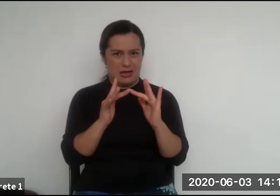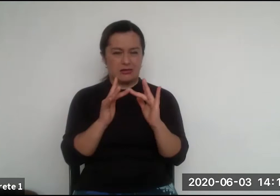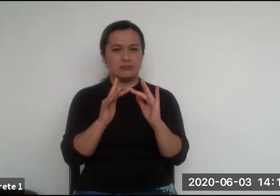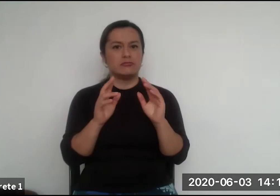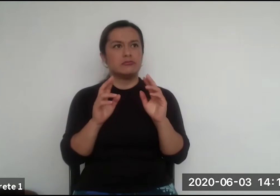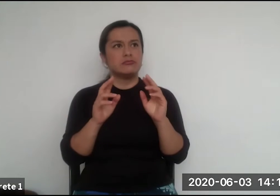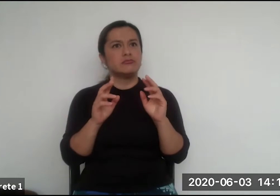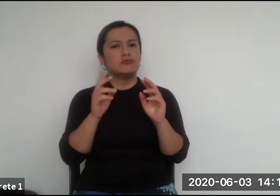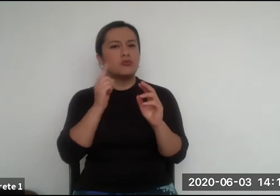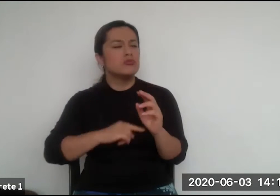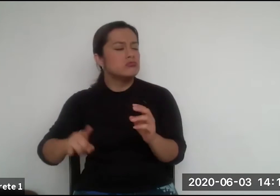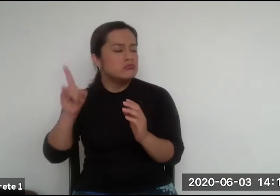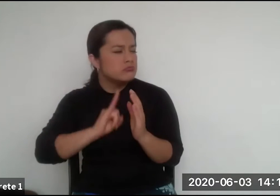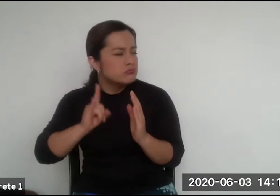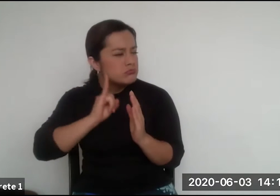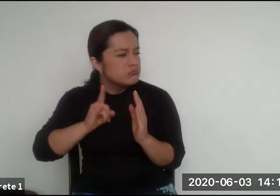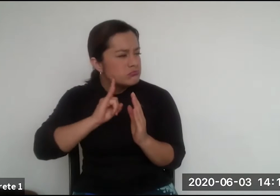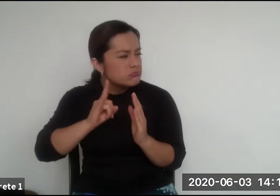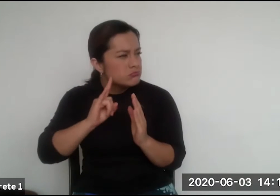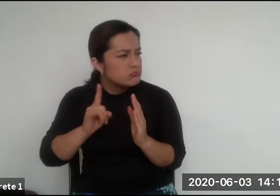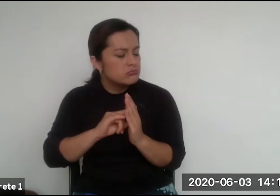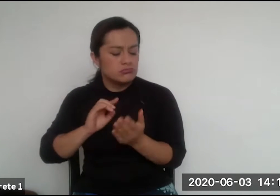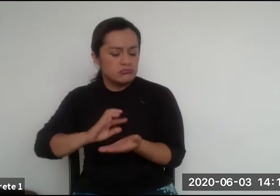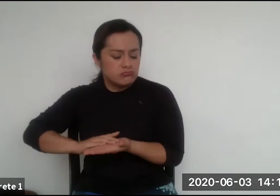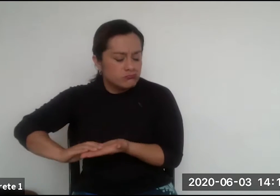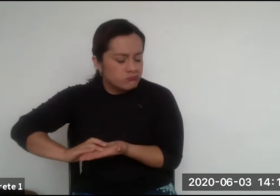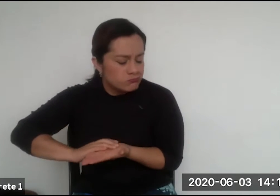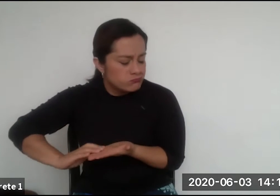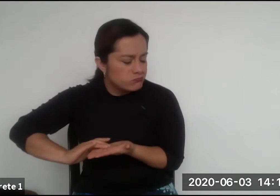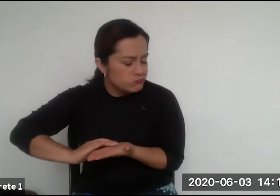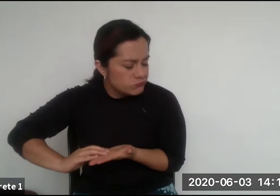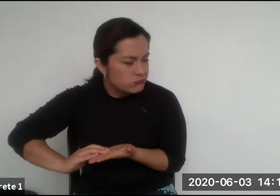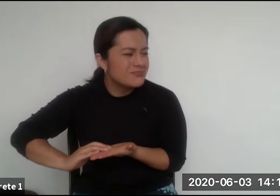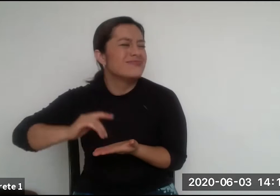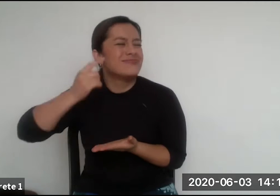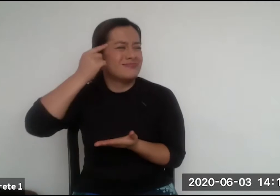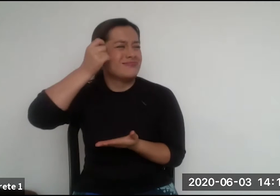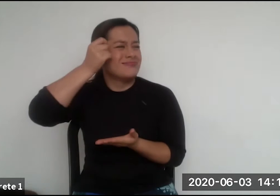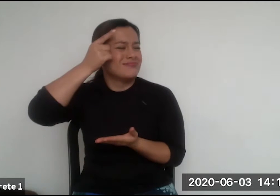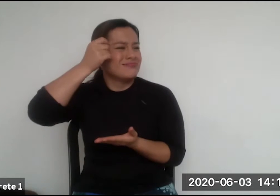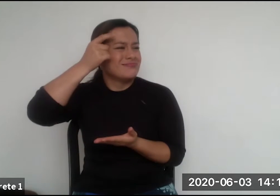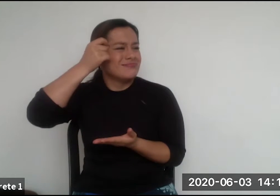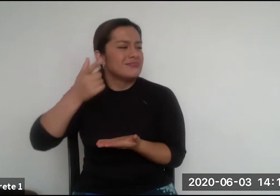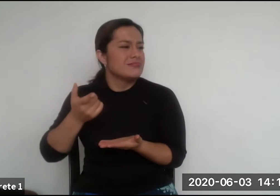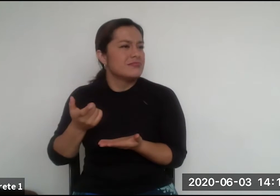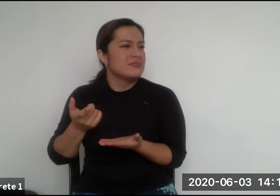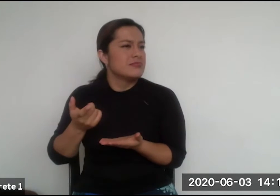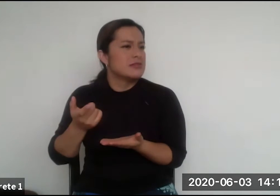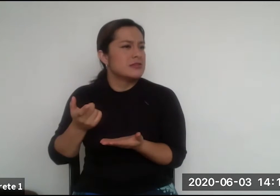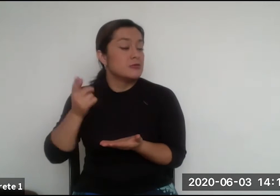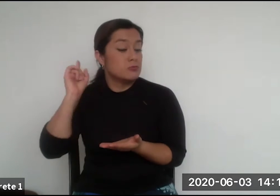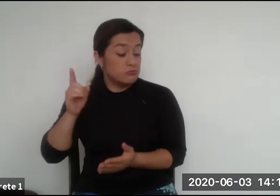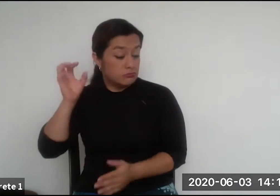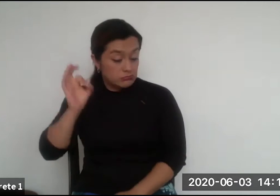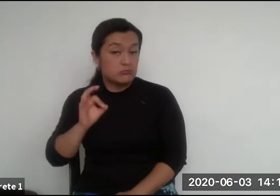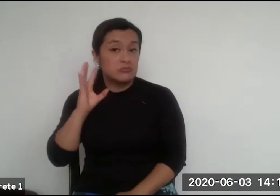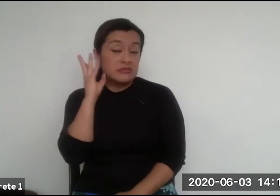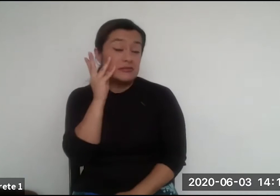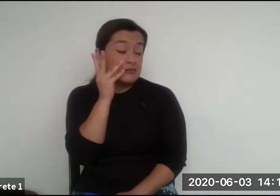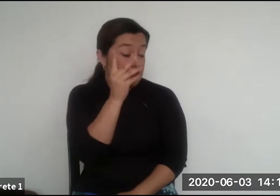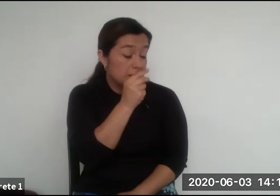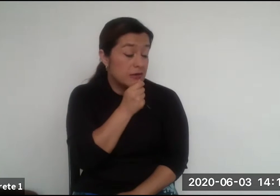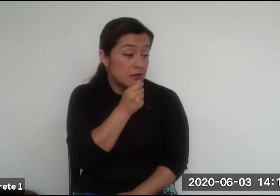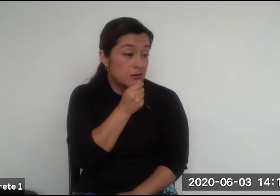audio o del braille, o que todos mis sentidos no son desde una